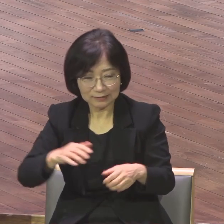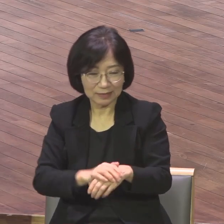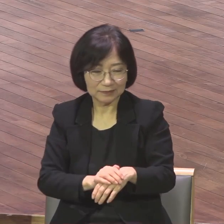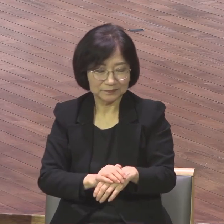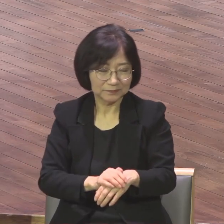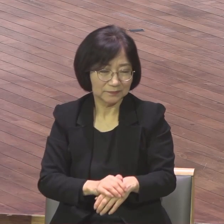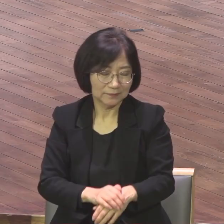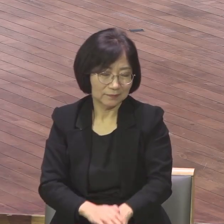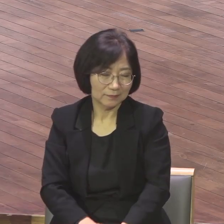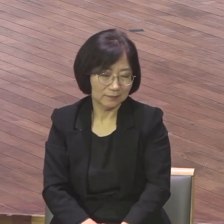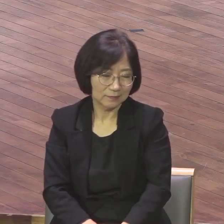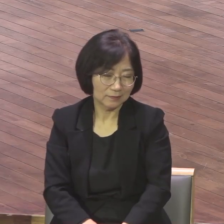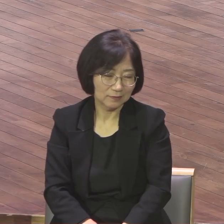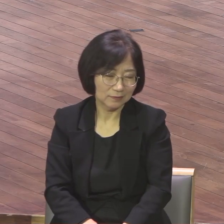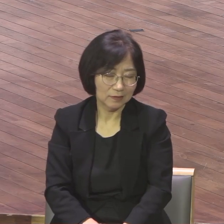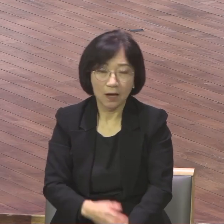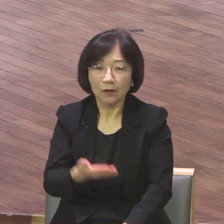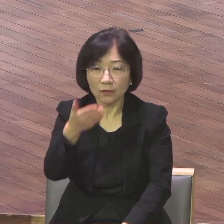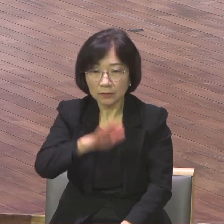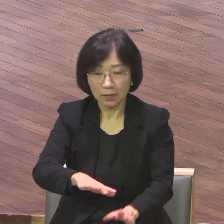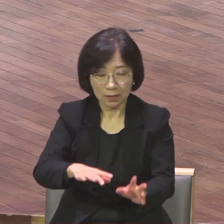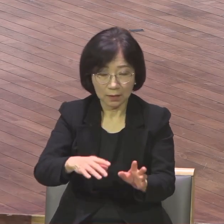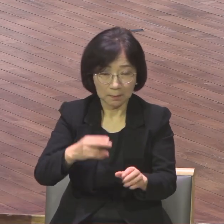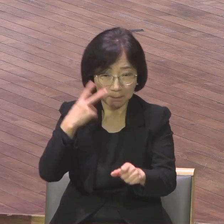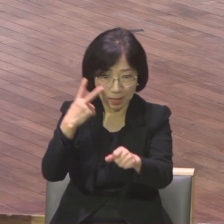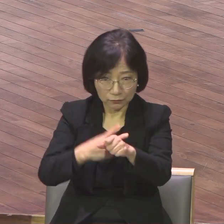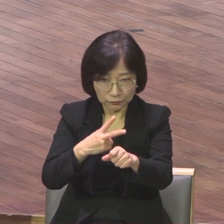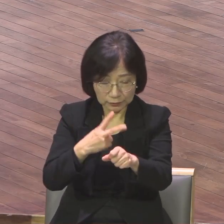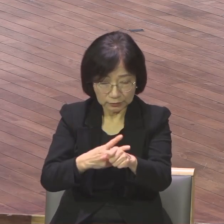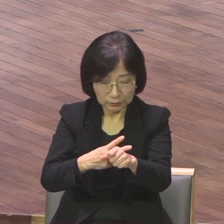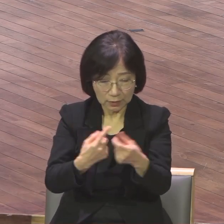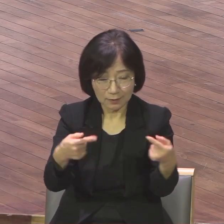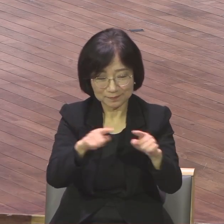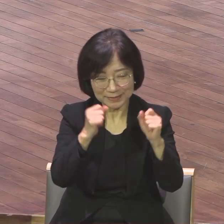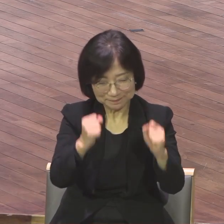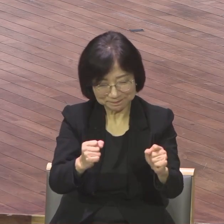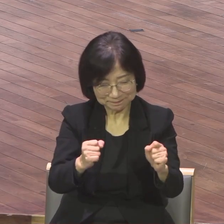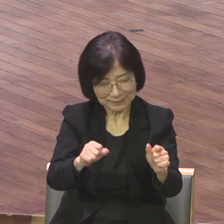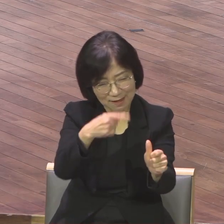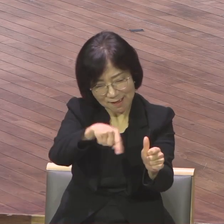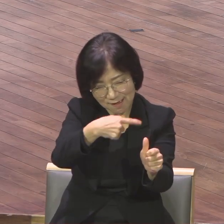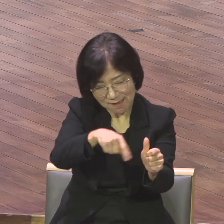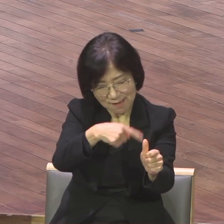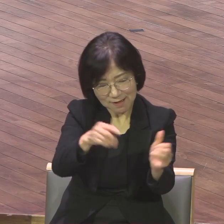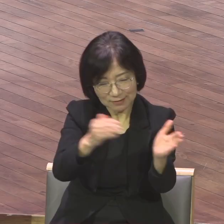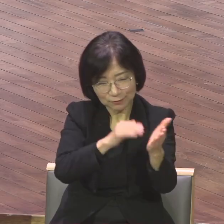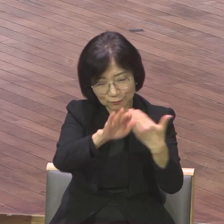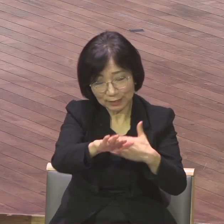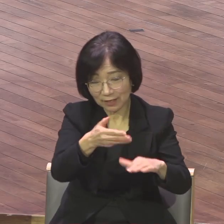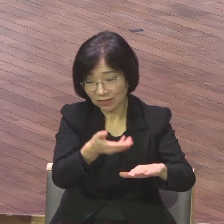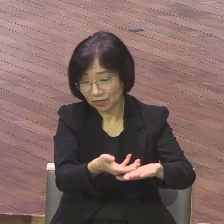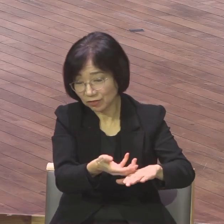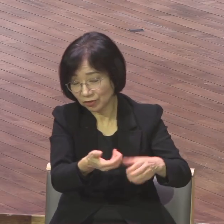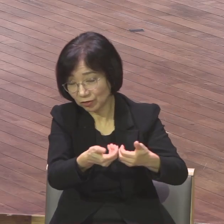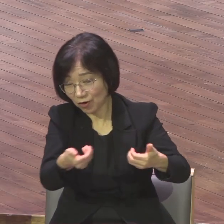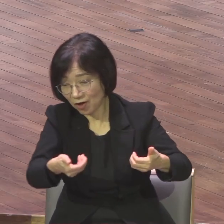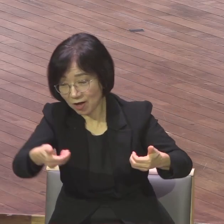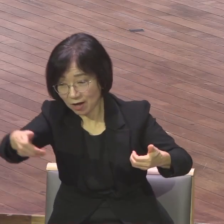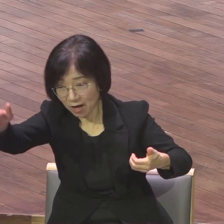이후에 보면 유대교의 순회 이 소위 말해서 설교자들이 있었어요. 그 당시에